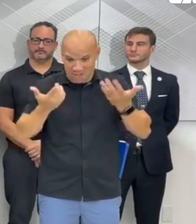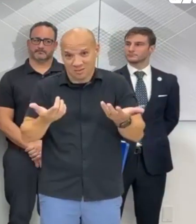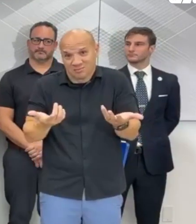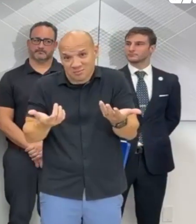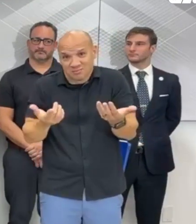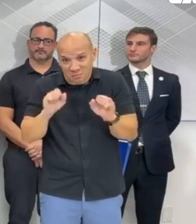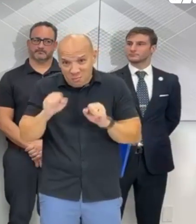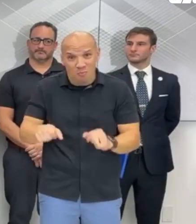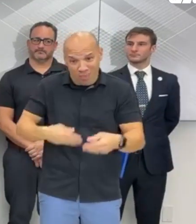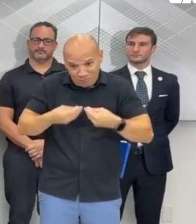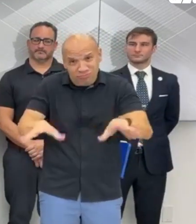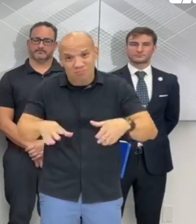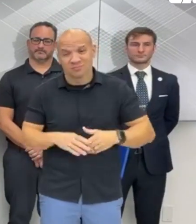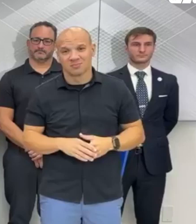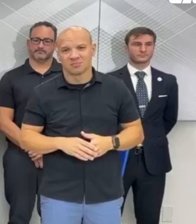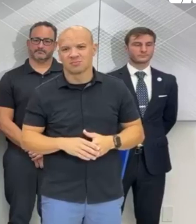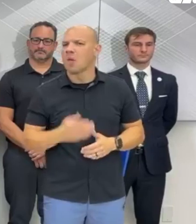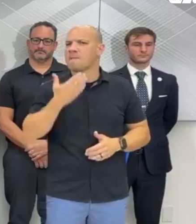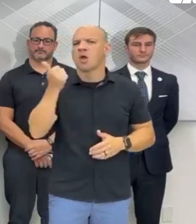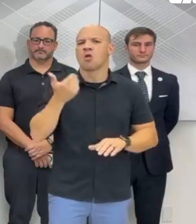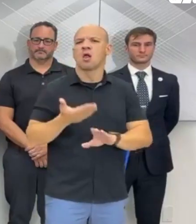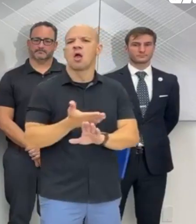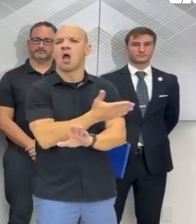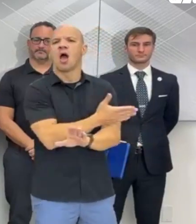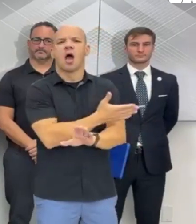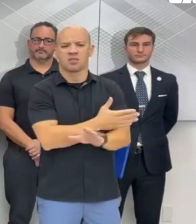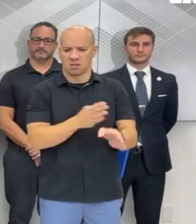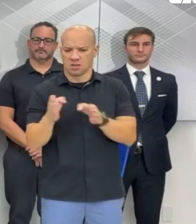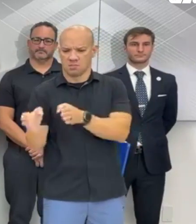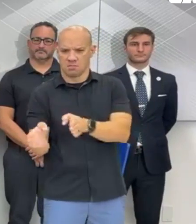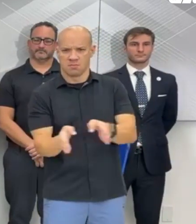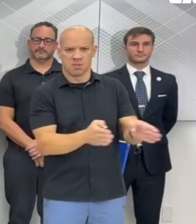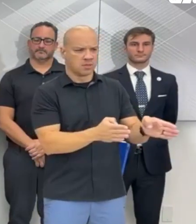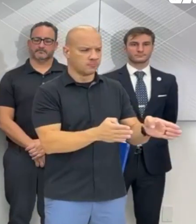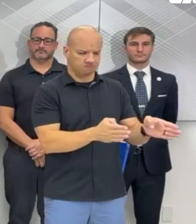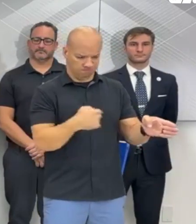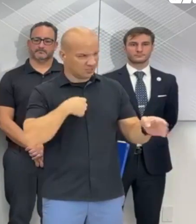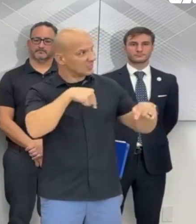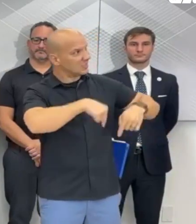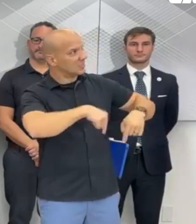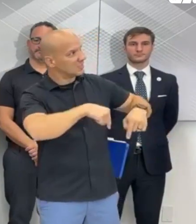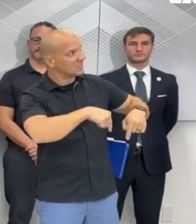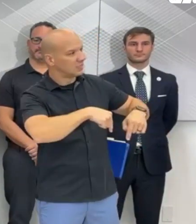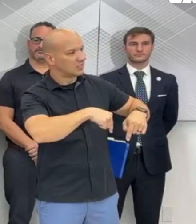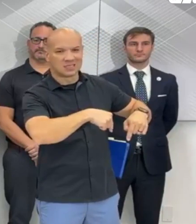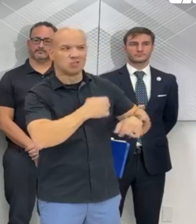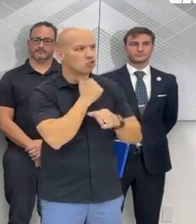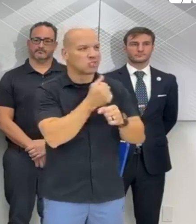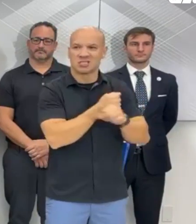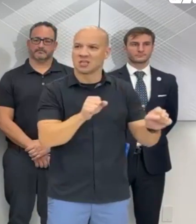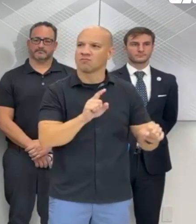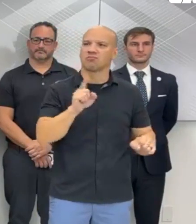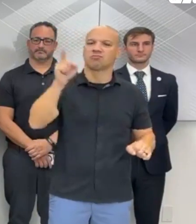queremos. Con tiempo tú consideras, como plan de ejecución, muévete a un lugar seguro, considera otro lugar que no sea